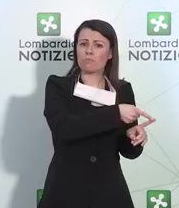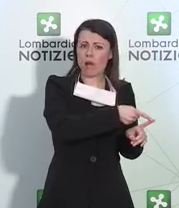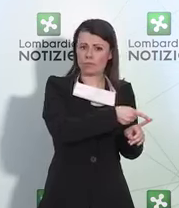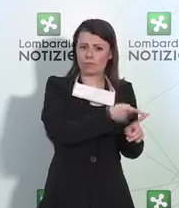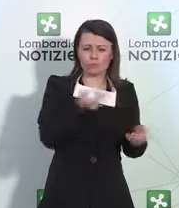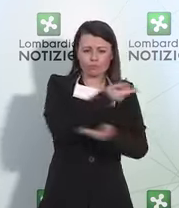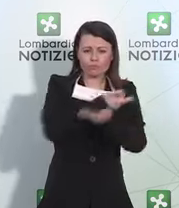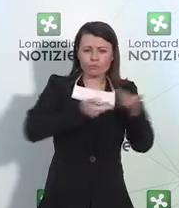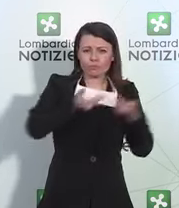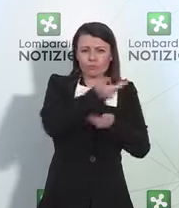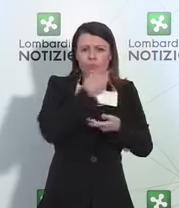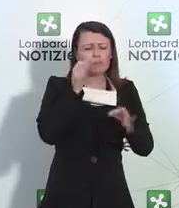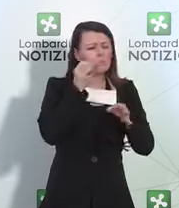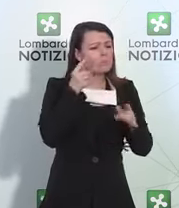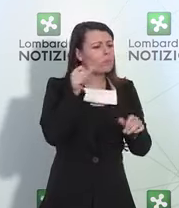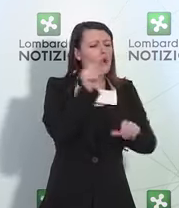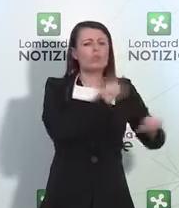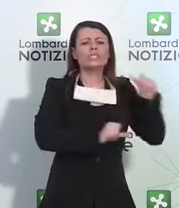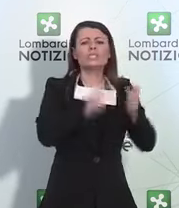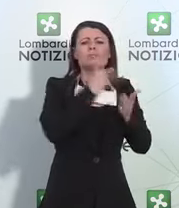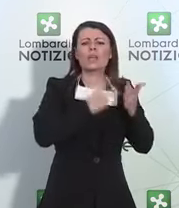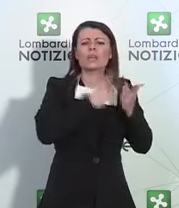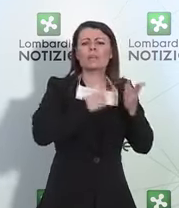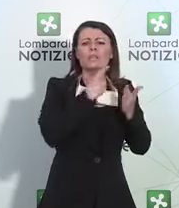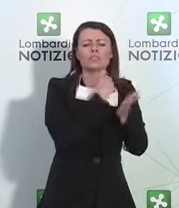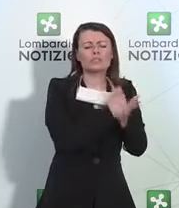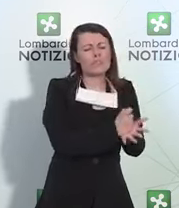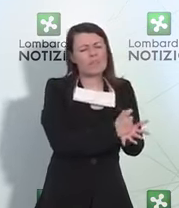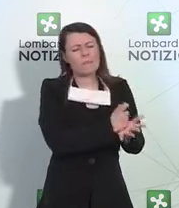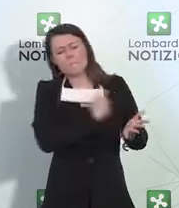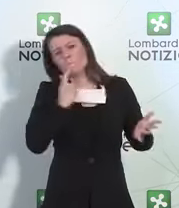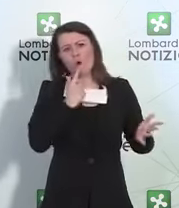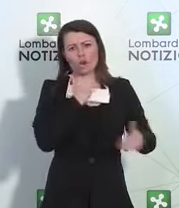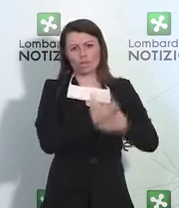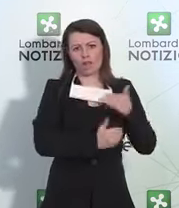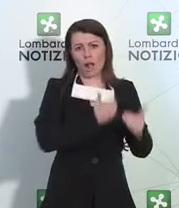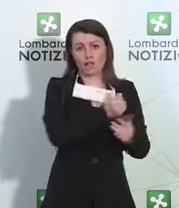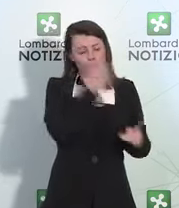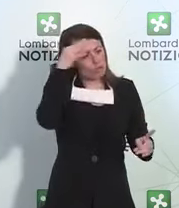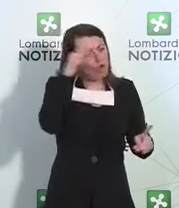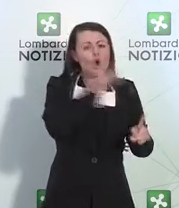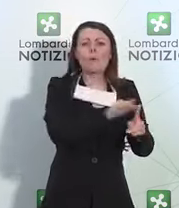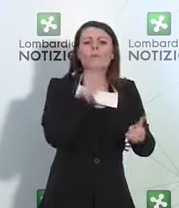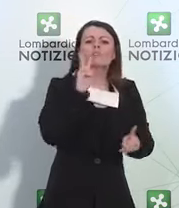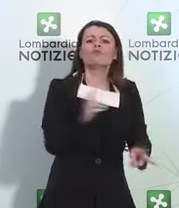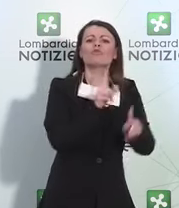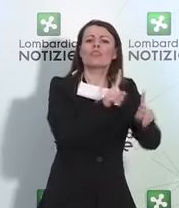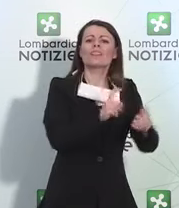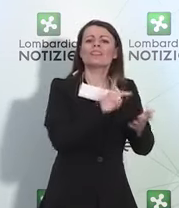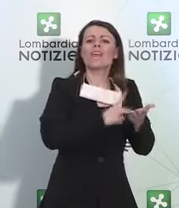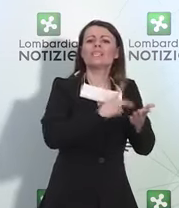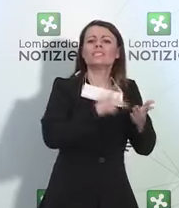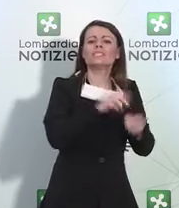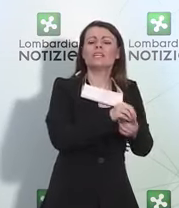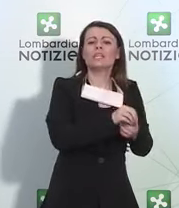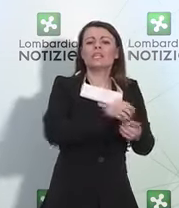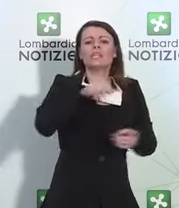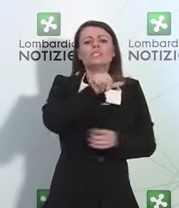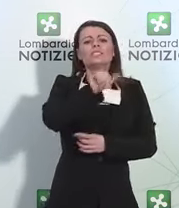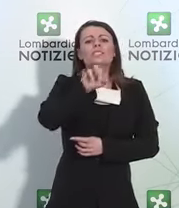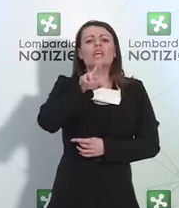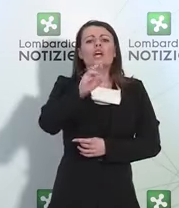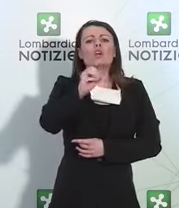sperimentazione per individuare un test sierologico che vada quindi ad individuare